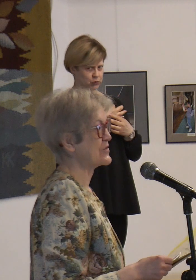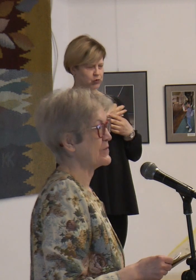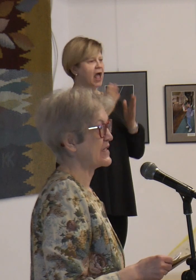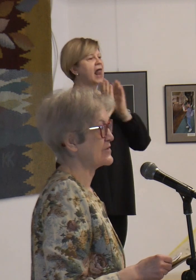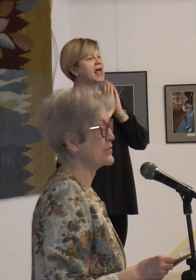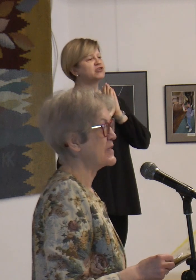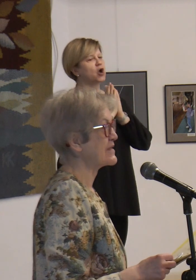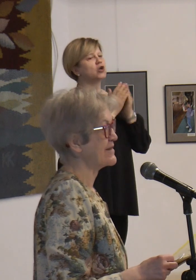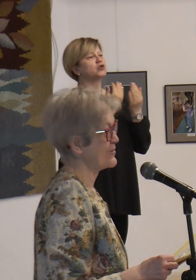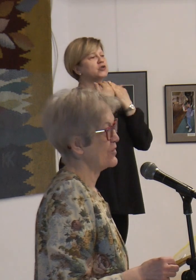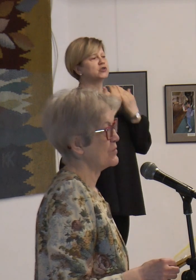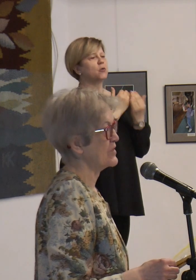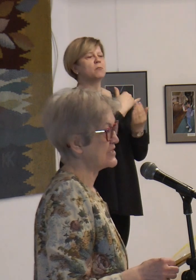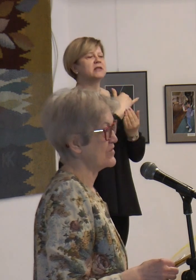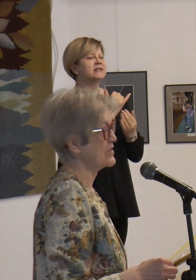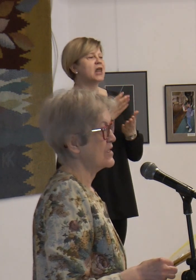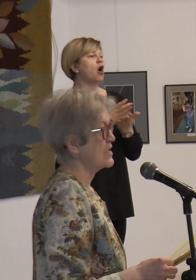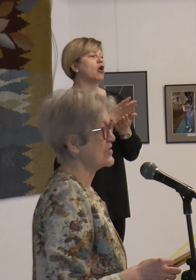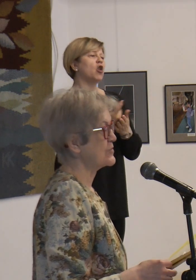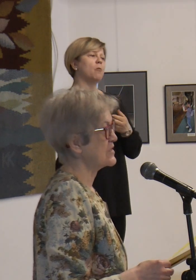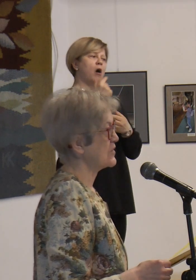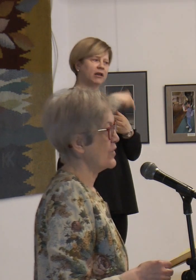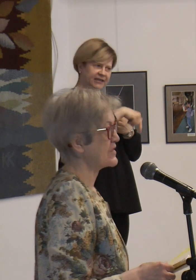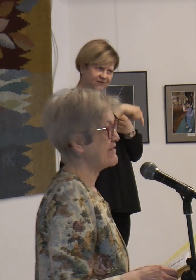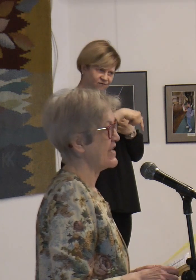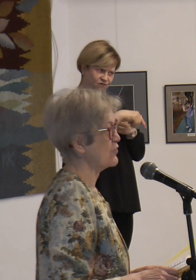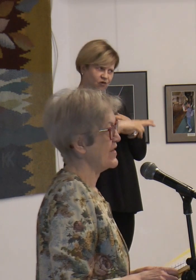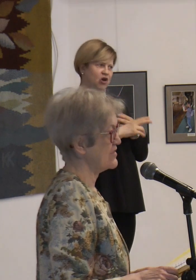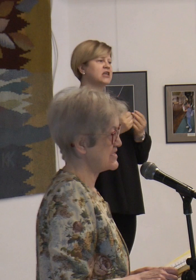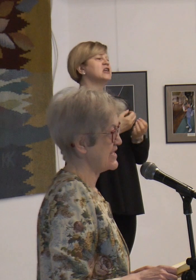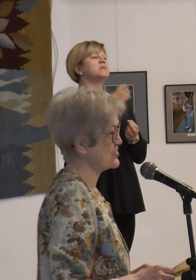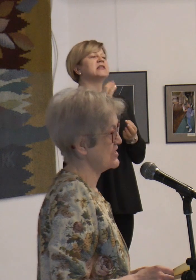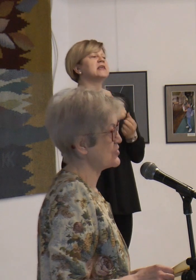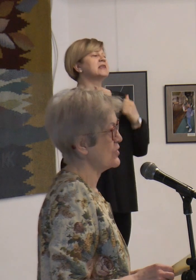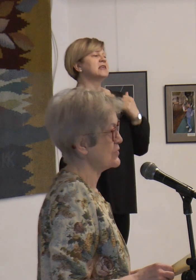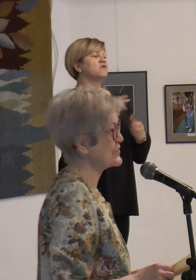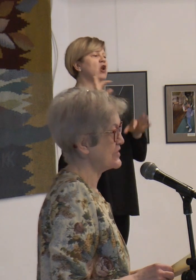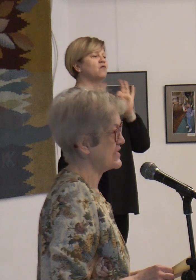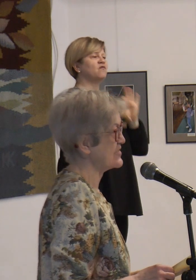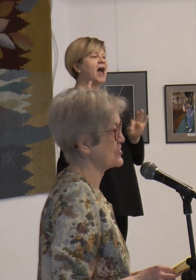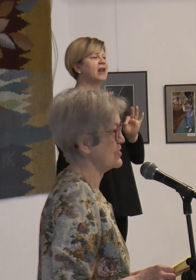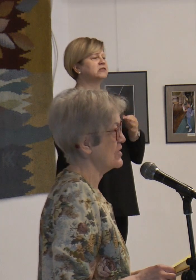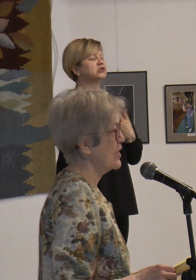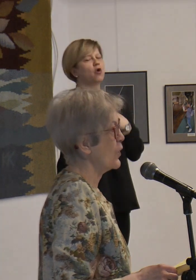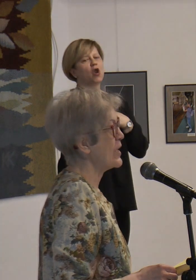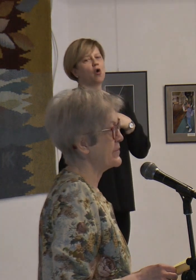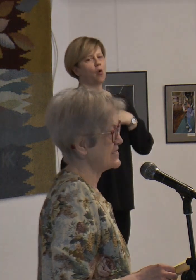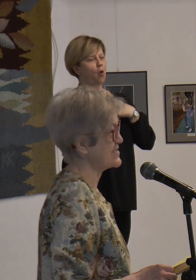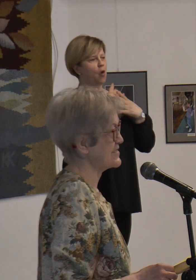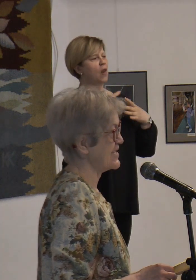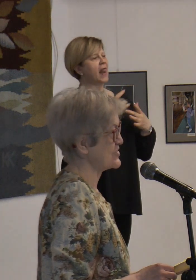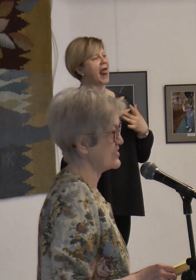hálásan köszönöm neked, hogy minden alkalommal itt vagy, és mindig olyan kiváló választással és olyan odaadással,